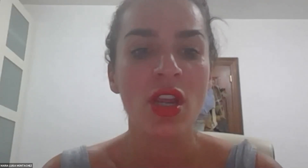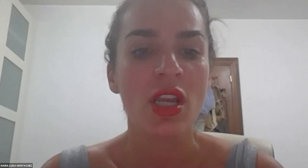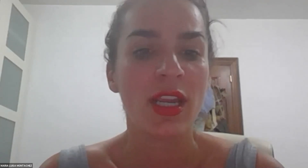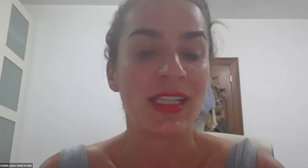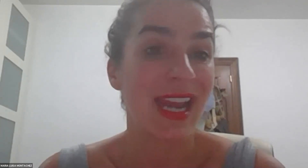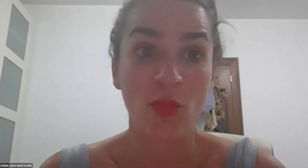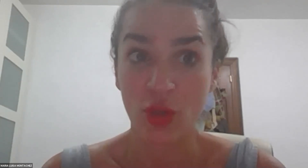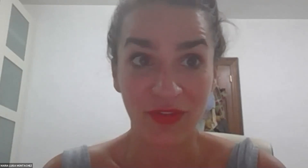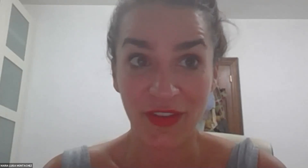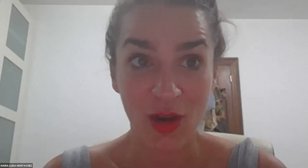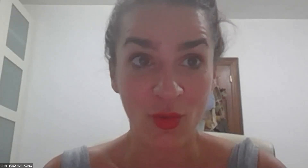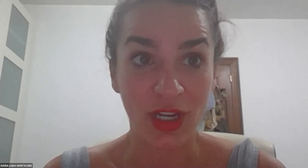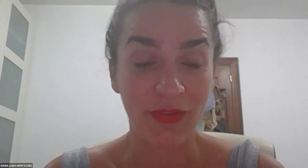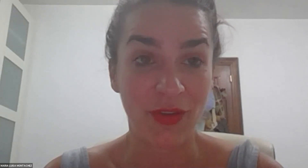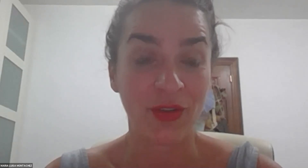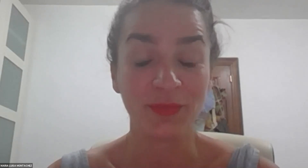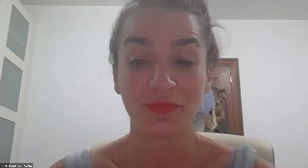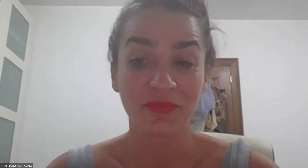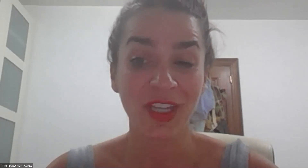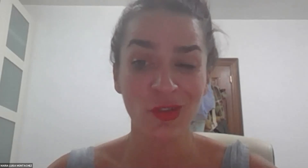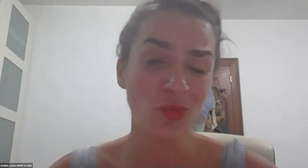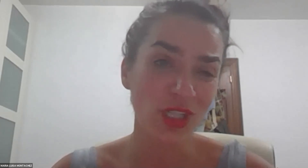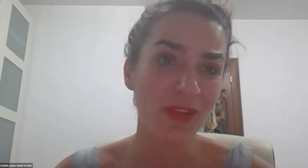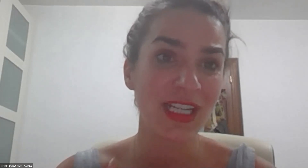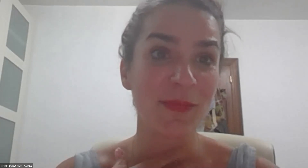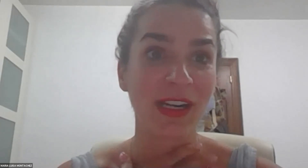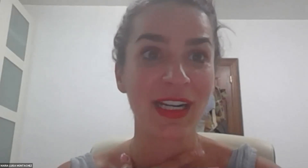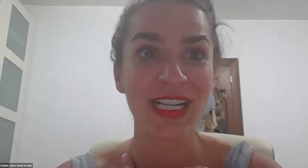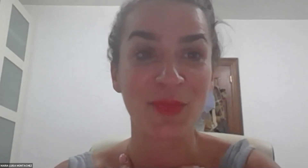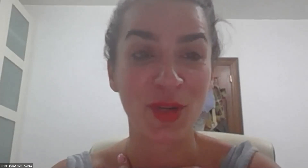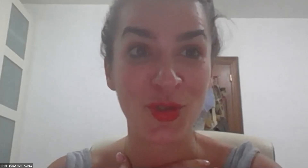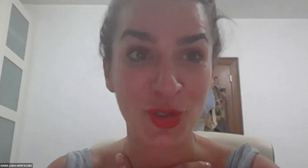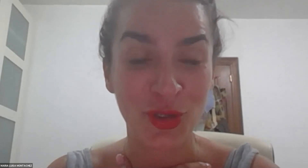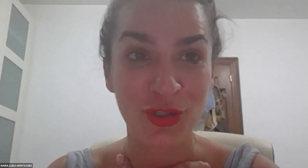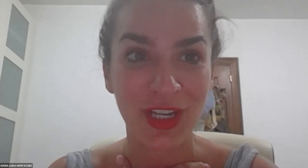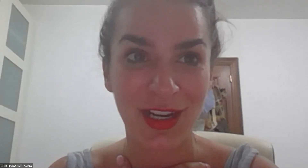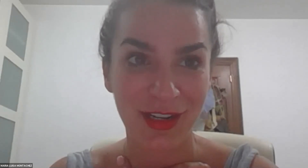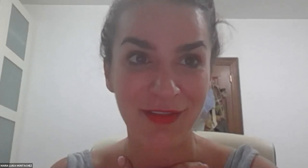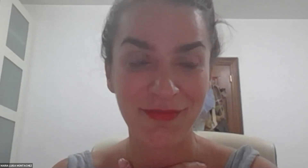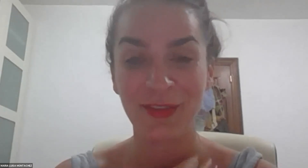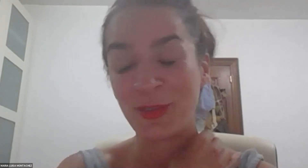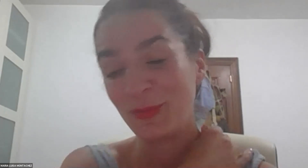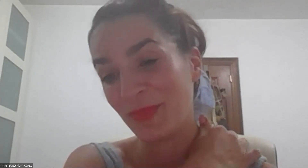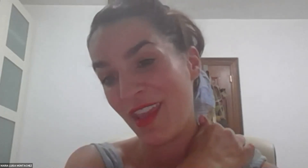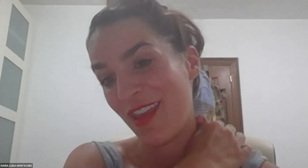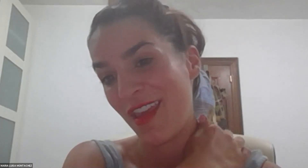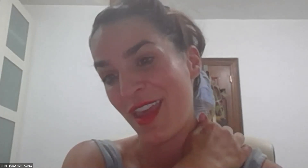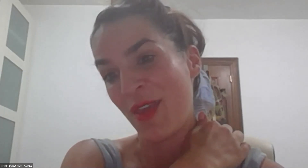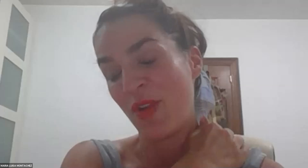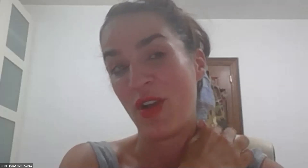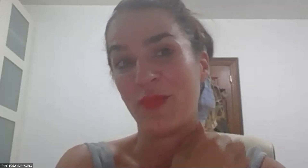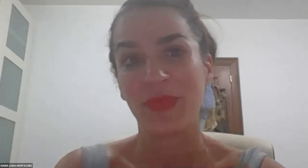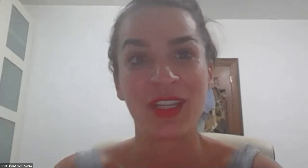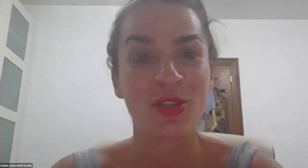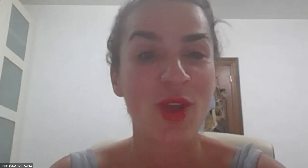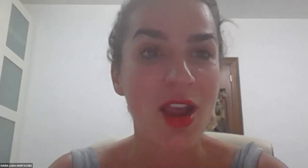entenderlos, sería mucho más fácil la comunicación, ¿no? Entonces muchas veces las barreras las ponemos nosotros sin querer, ¿no?